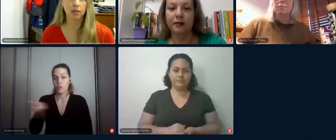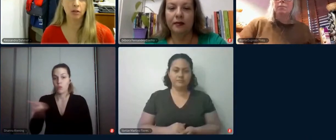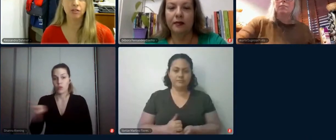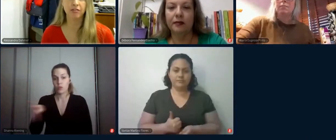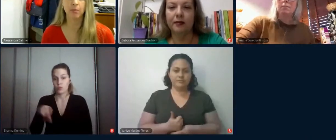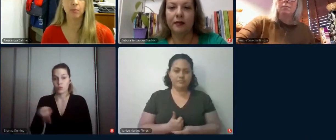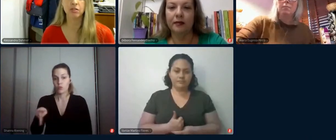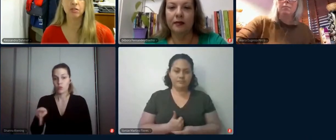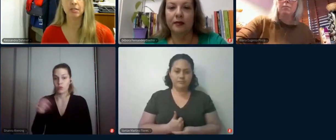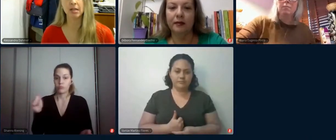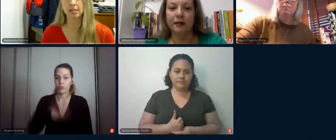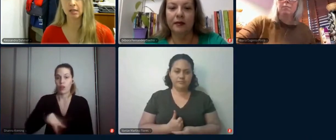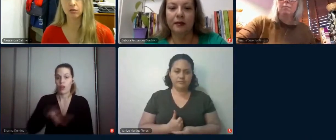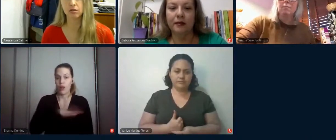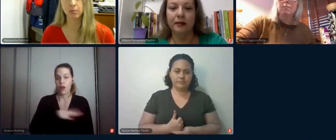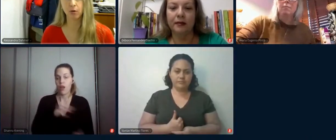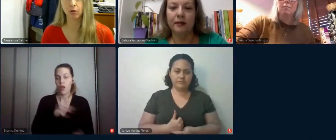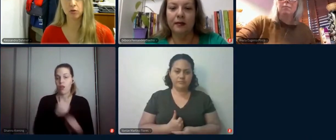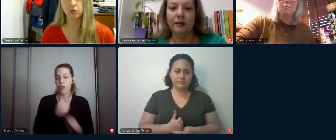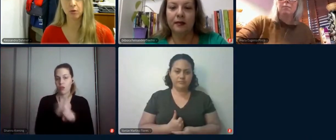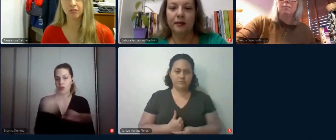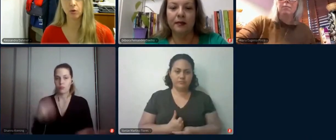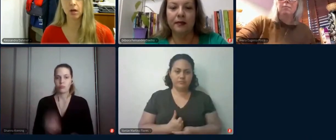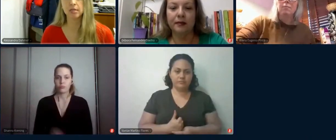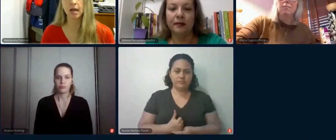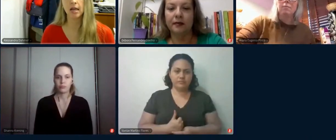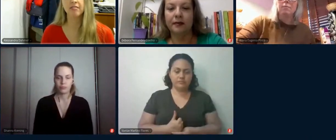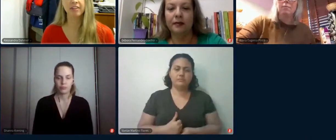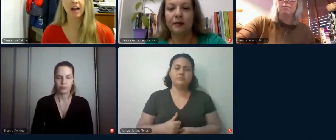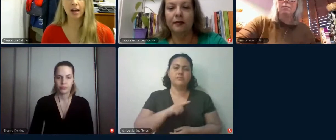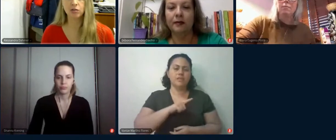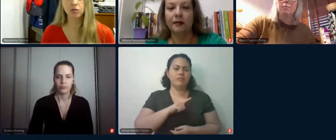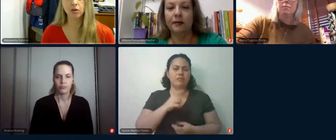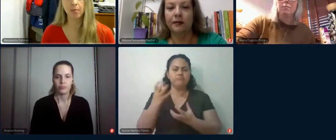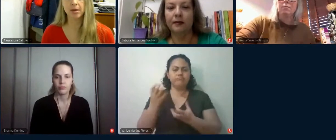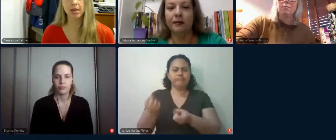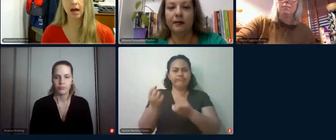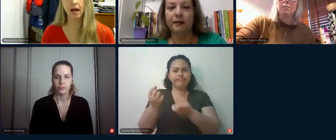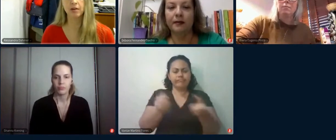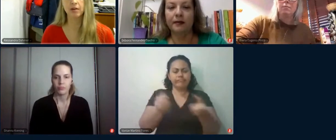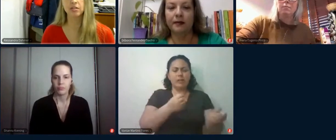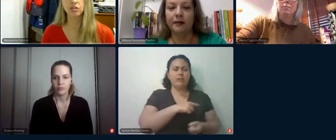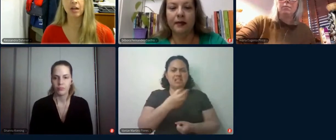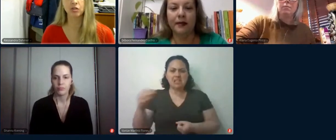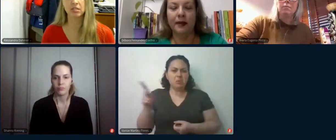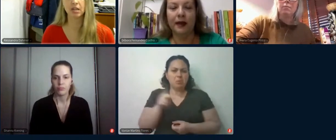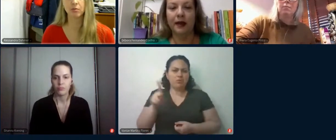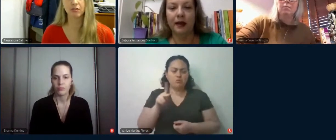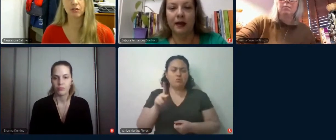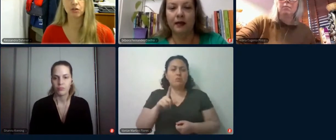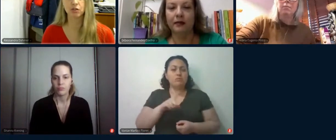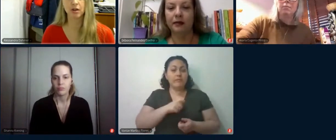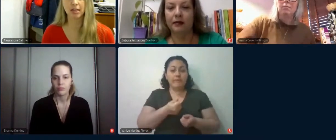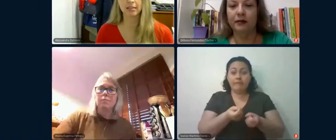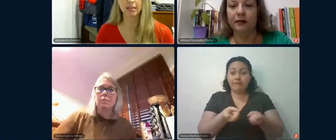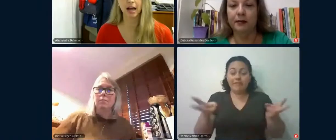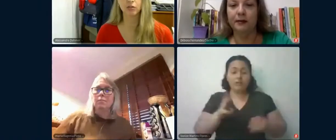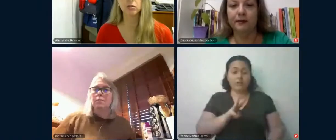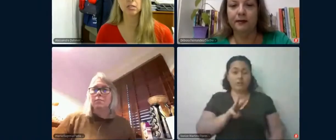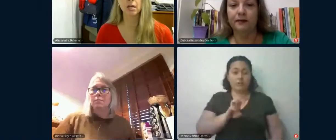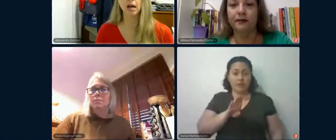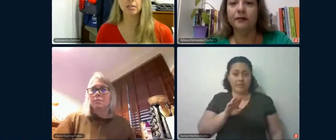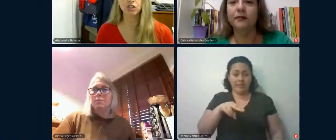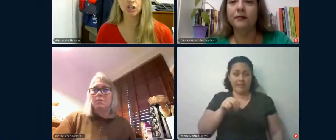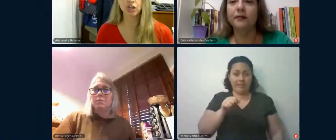boa. Nós temos 300 e poucos professores. Em vários dos webinários, a gente teve mais de 200 professores